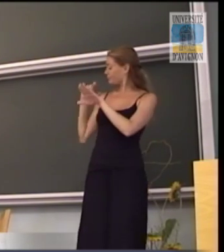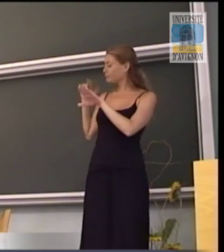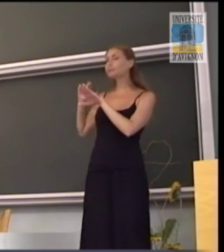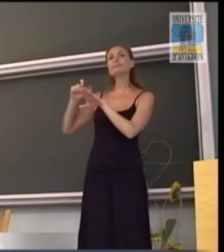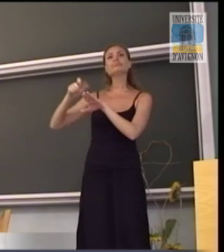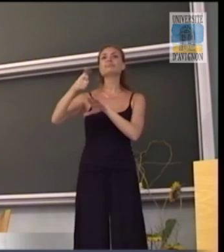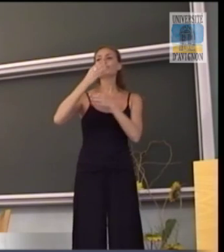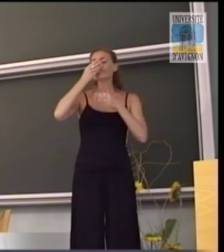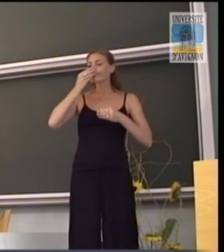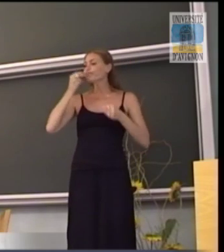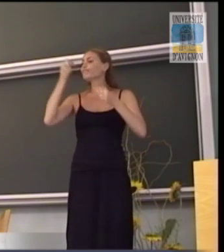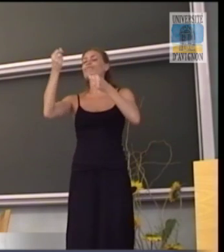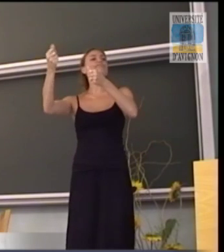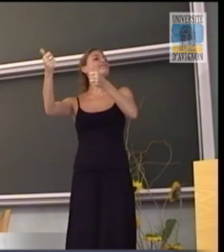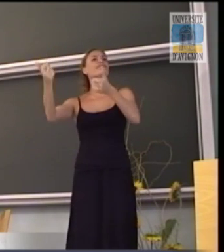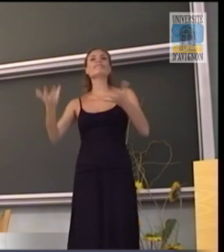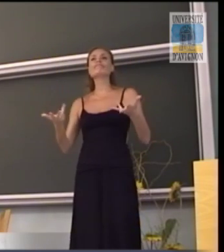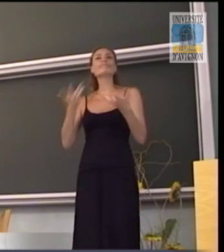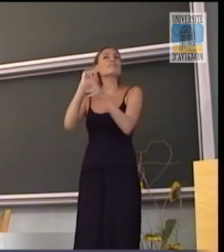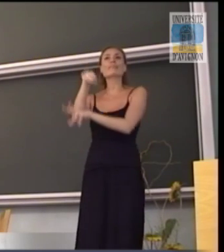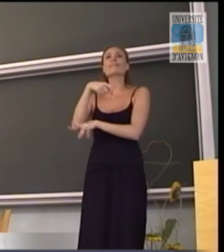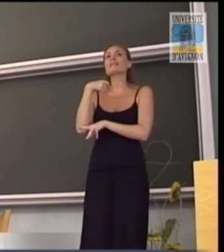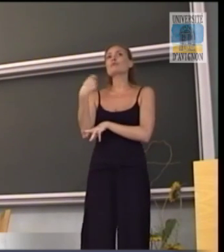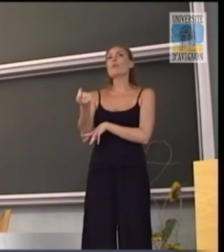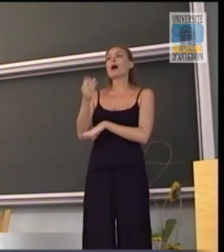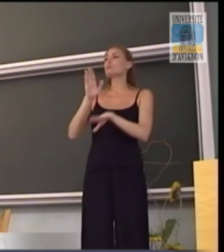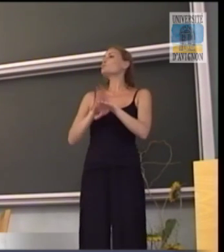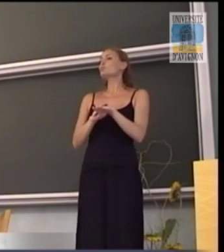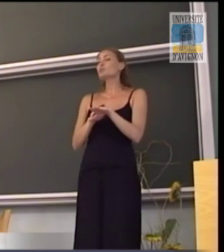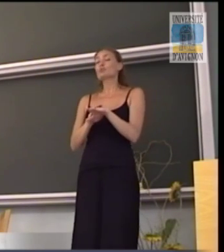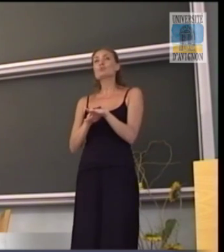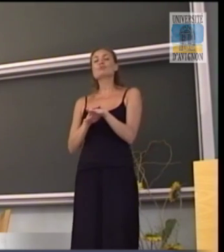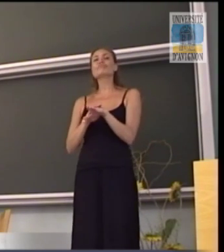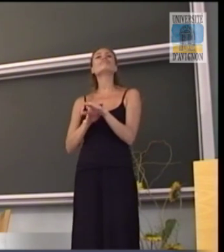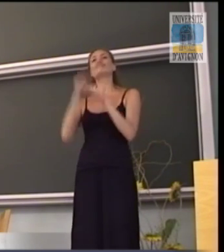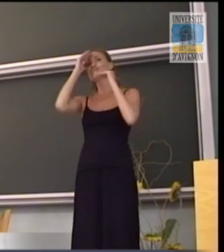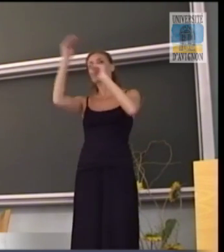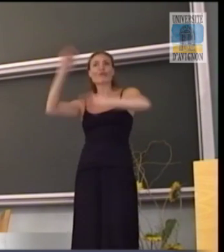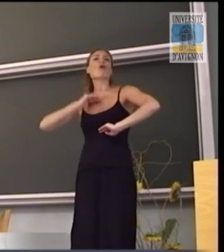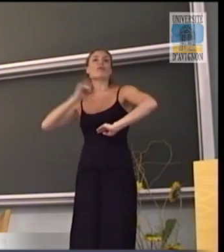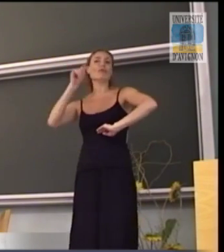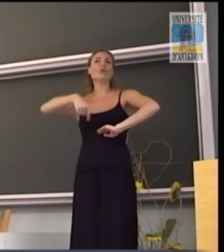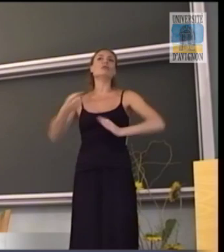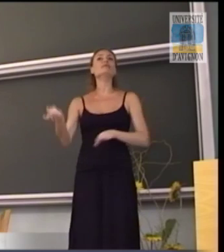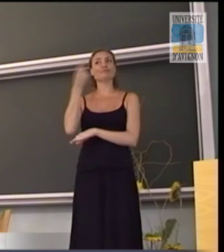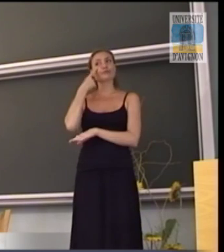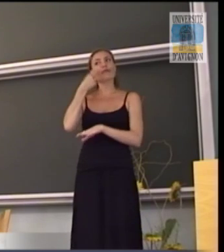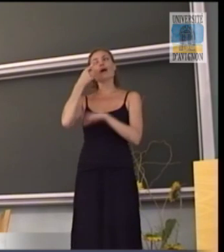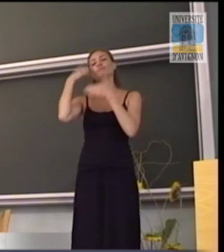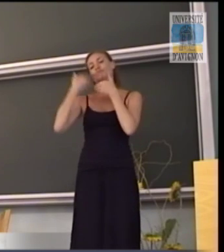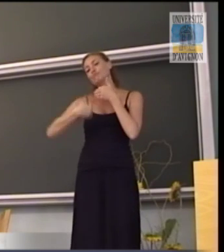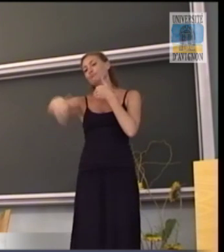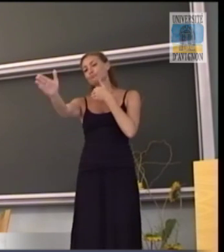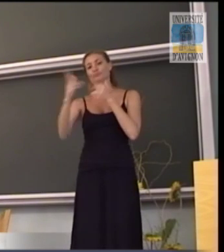mon instinct est quelque chose à laquelle je dois faire confiance. Vous allez voir pourquoi cultiver son